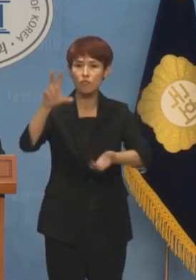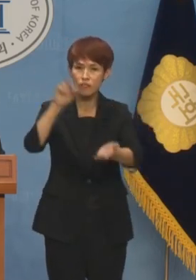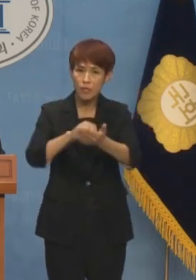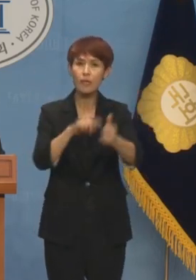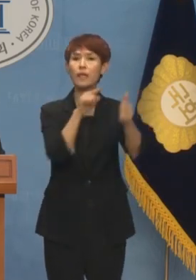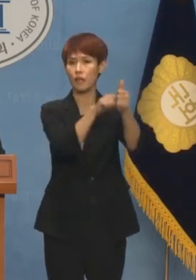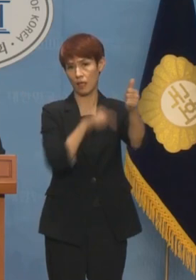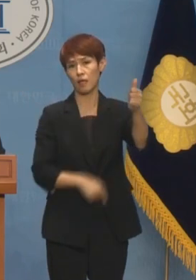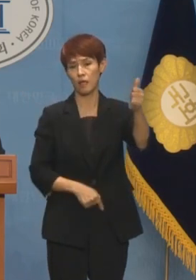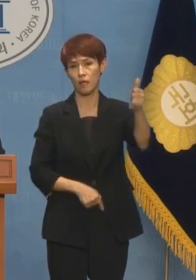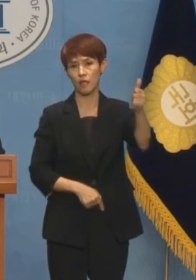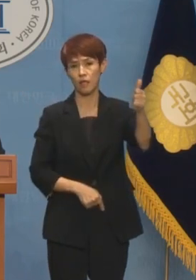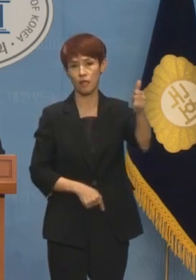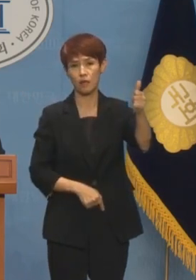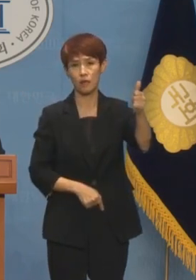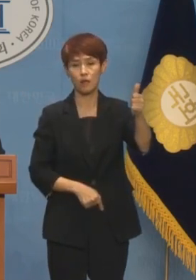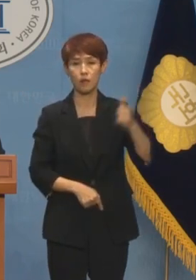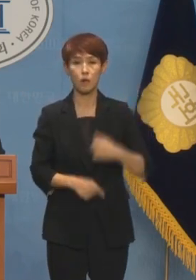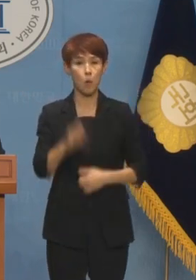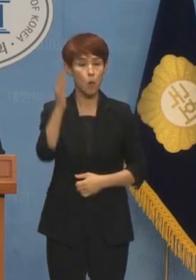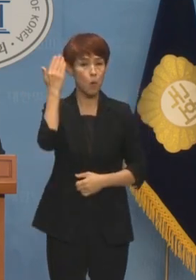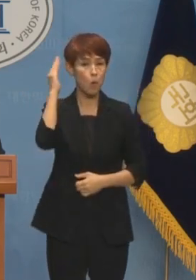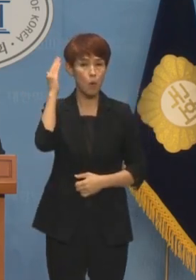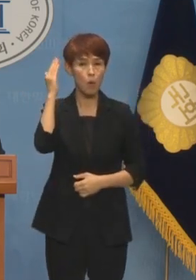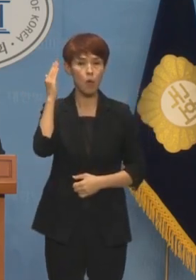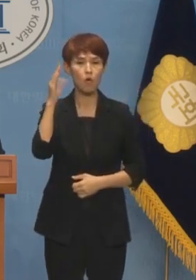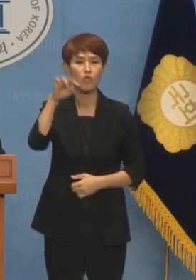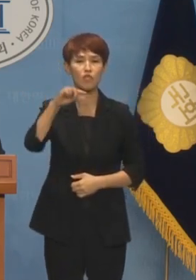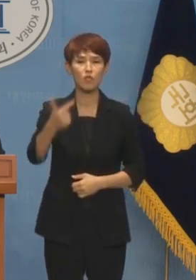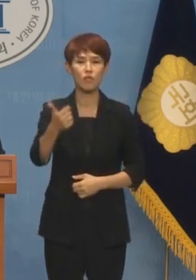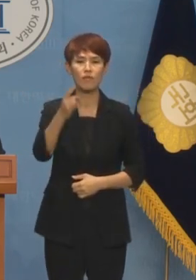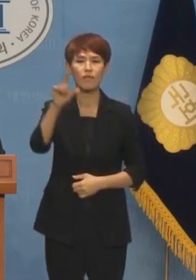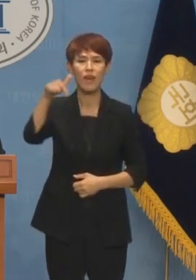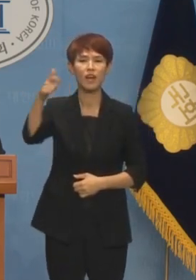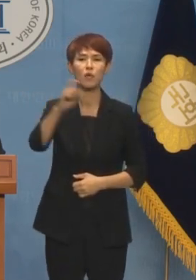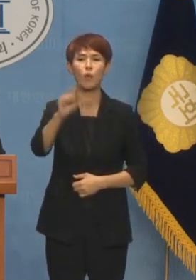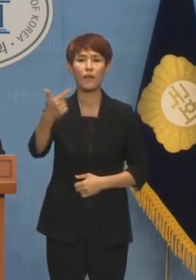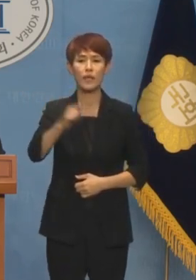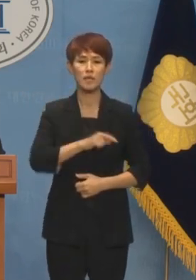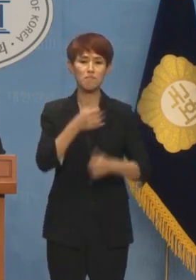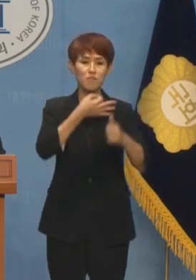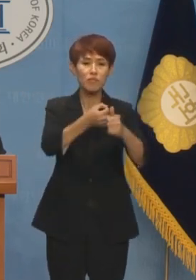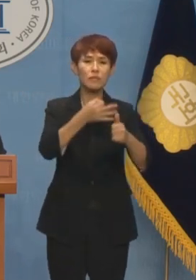되었고 최근에는 원조 윤핵관이라 불렸던 이입니다.